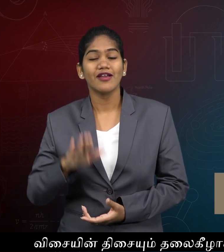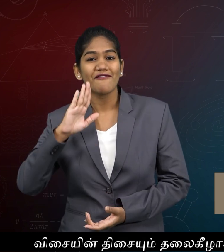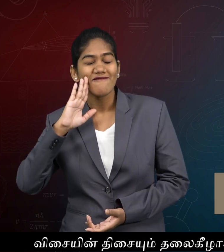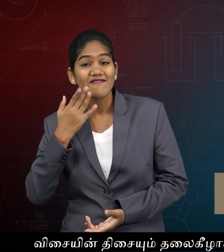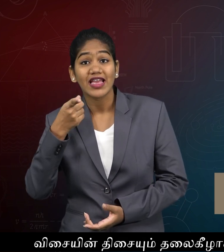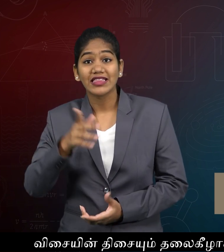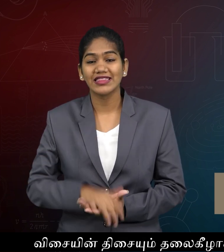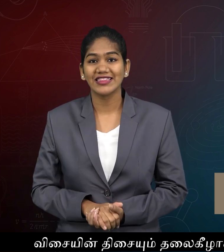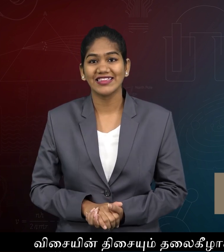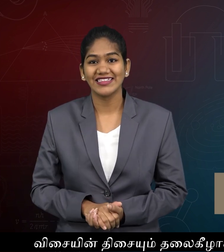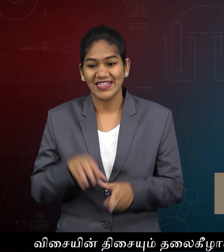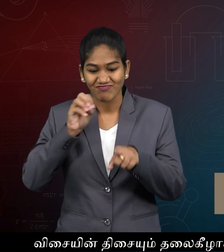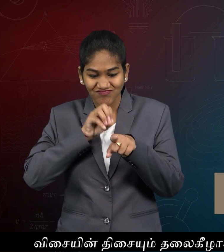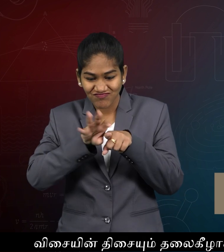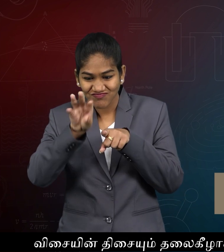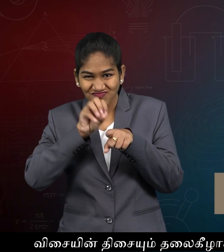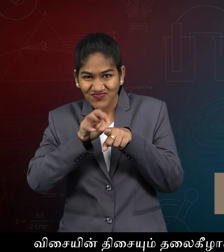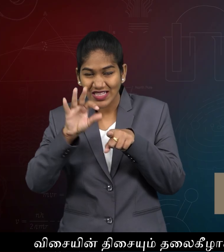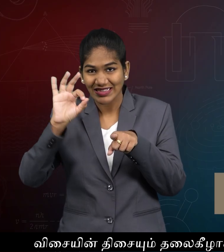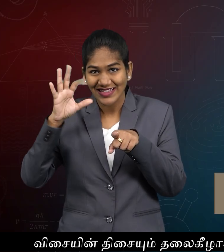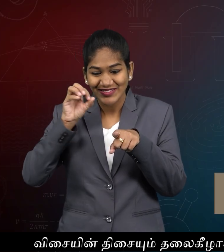என்றும் இது அறிவுறுத்துகிறது.